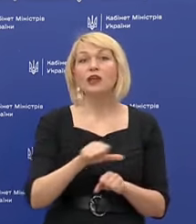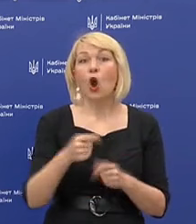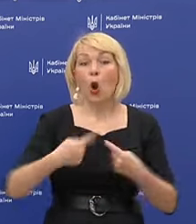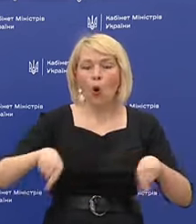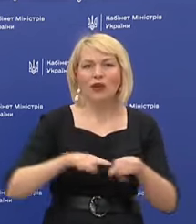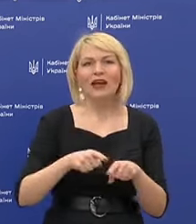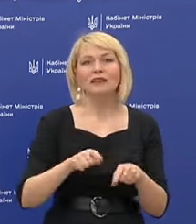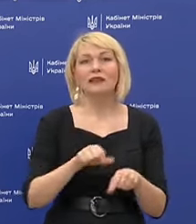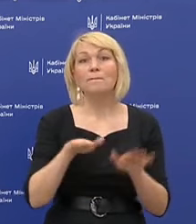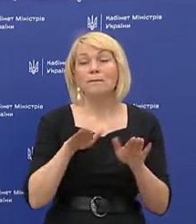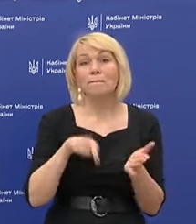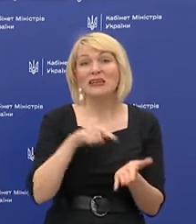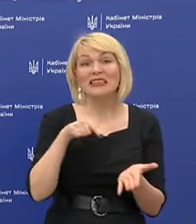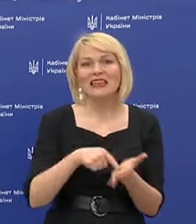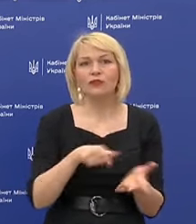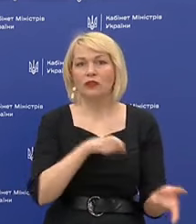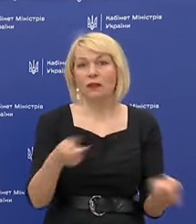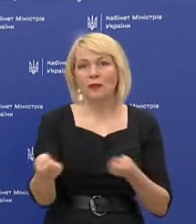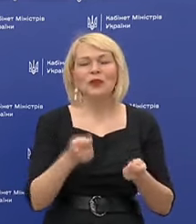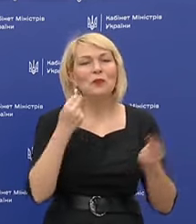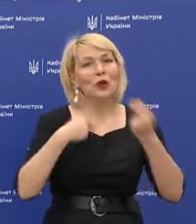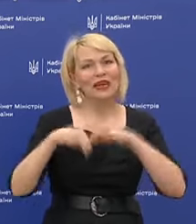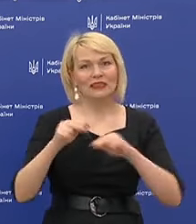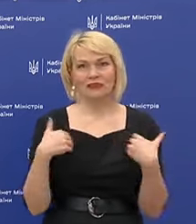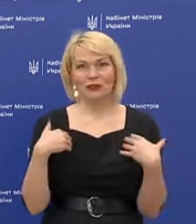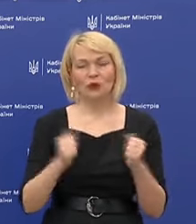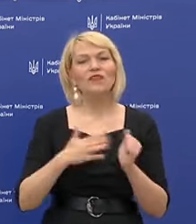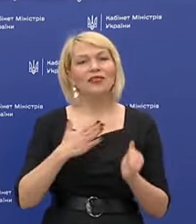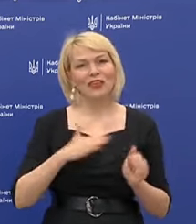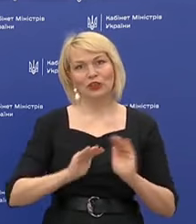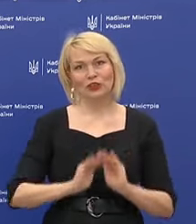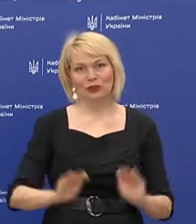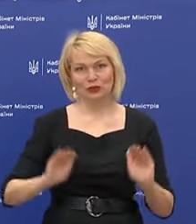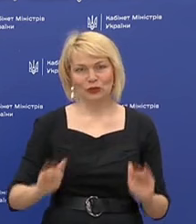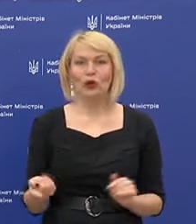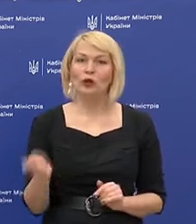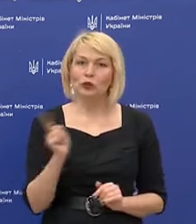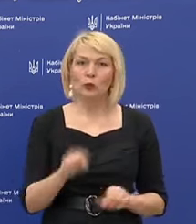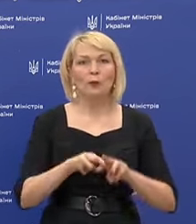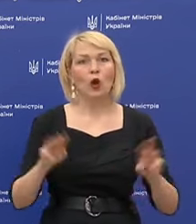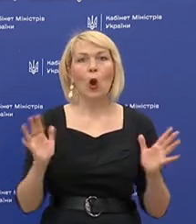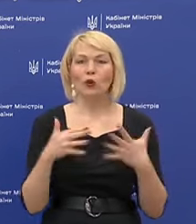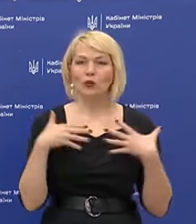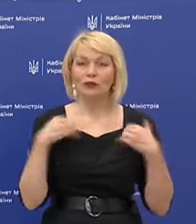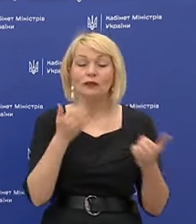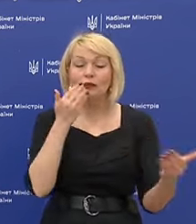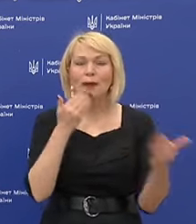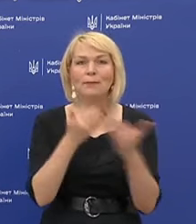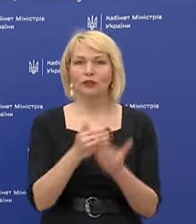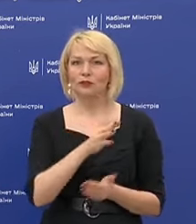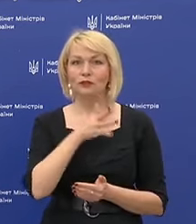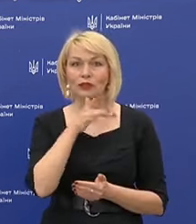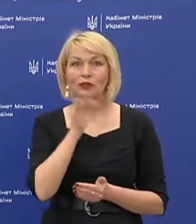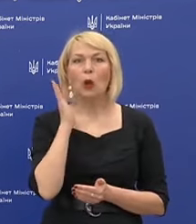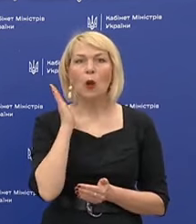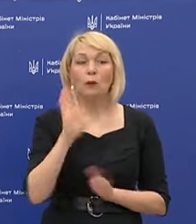того, щоб покращити здоров'я наших діточок. Тому Міністерство охорони здоров'я найближчим часом